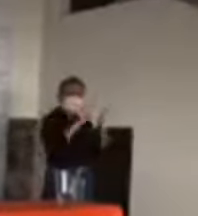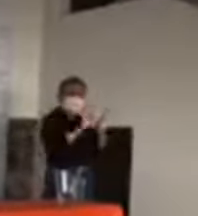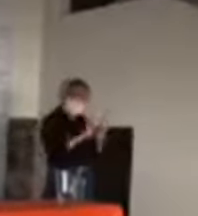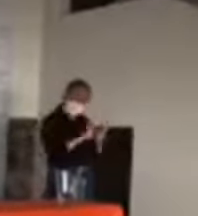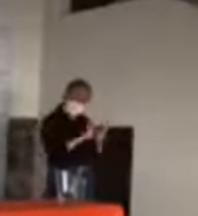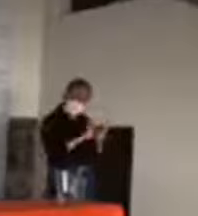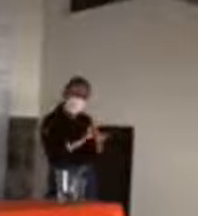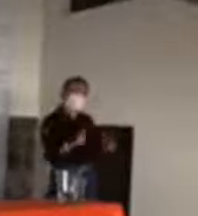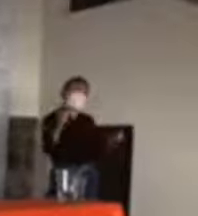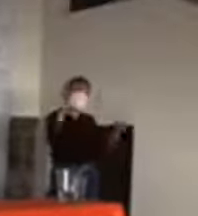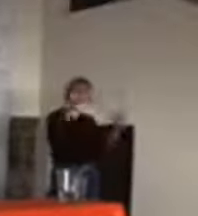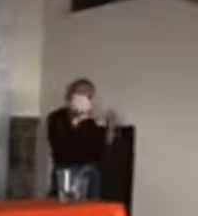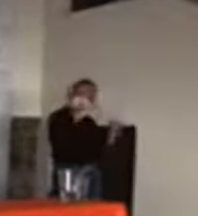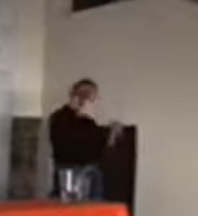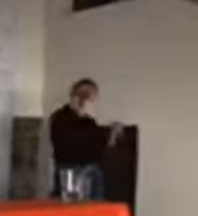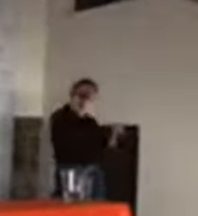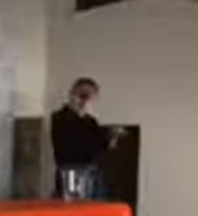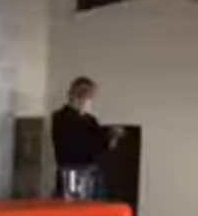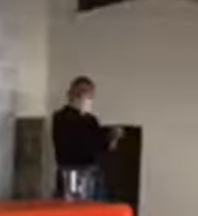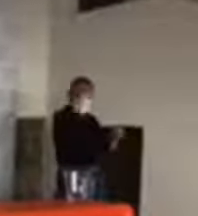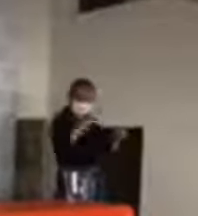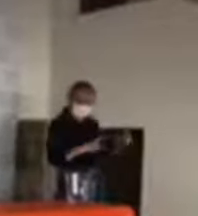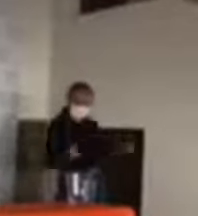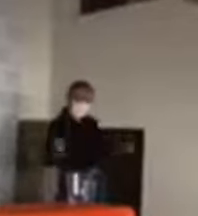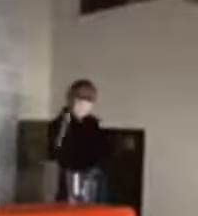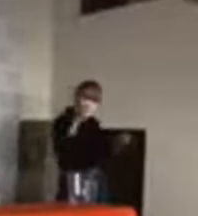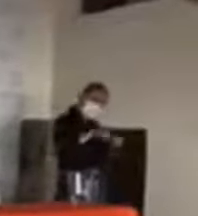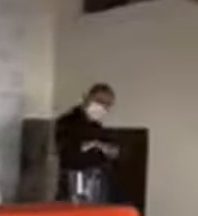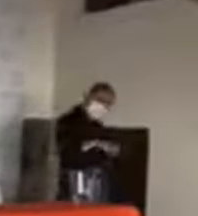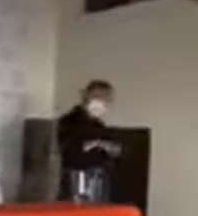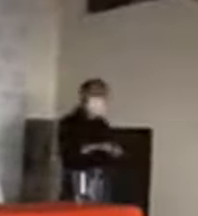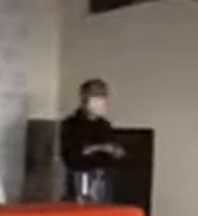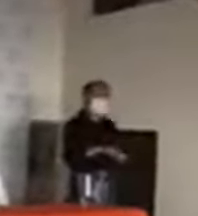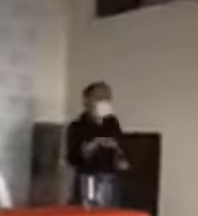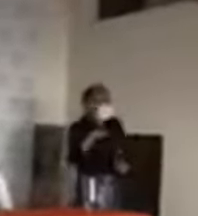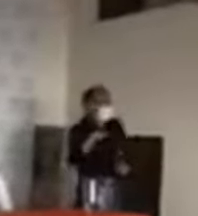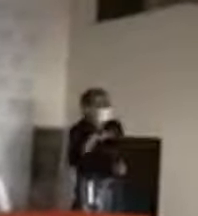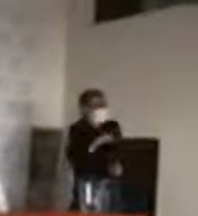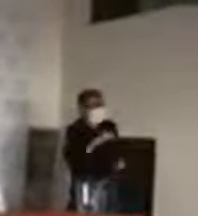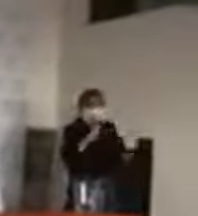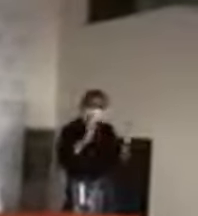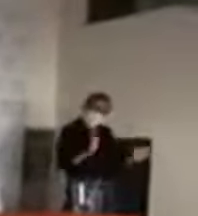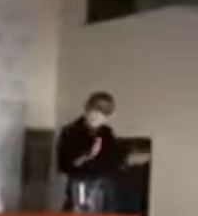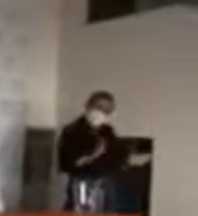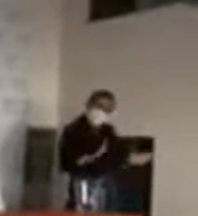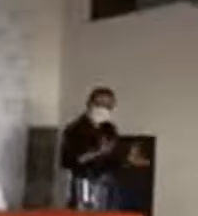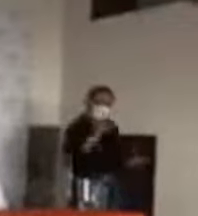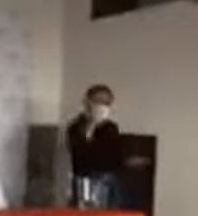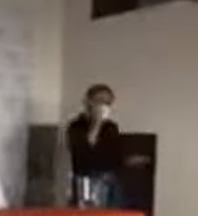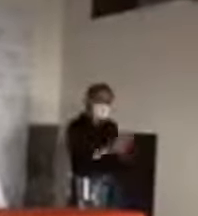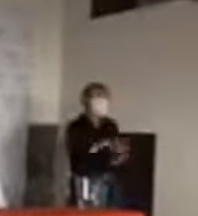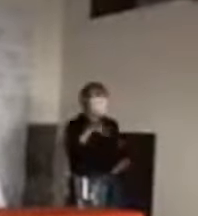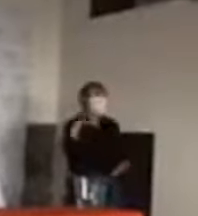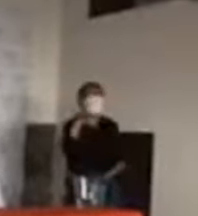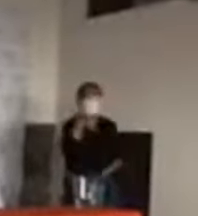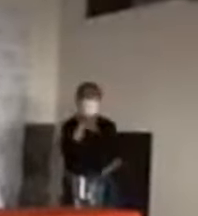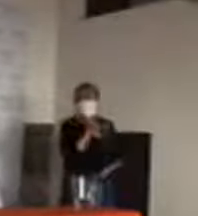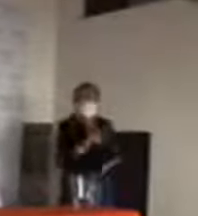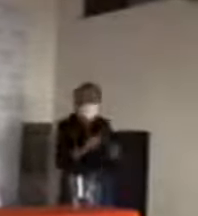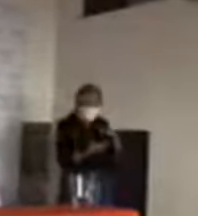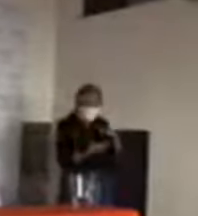maravilloso país. Debemos mostrar que ya no queremos más corrupción, más